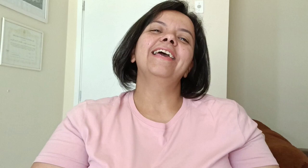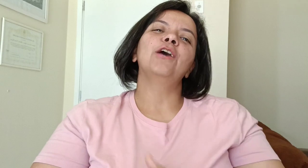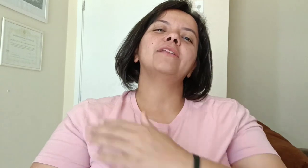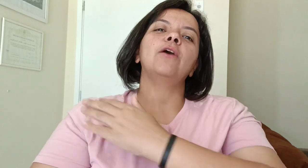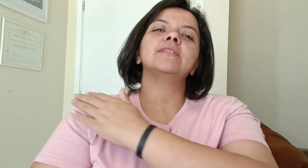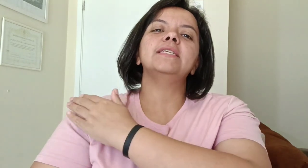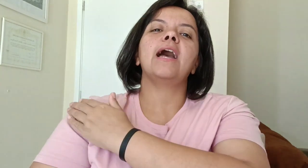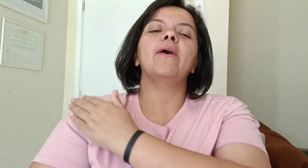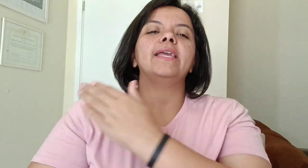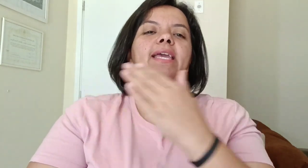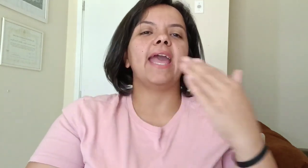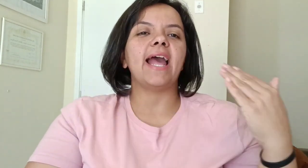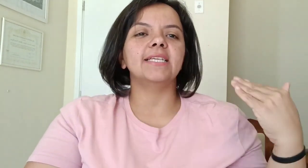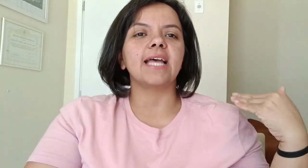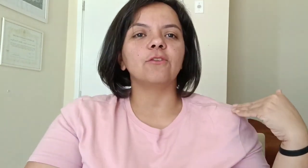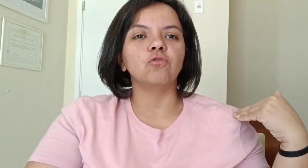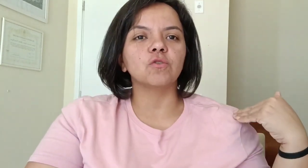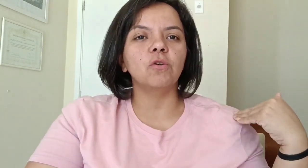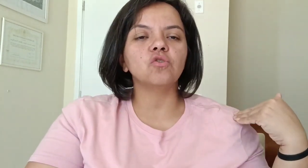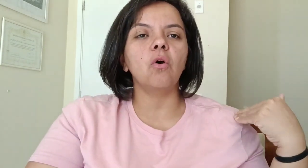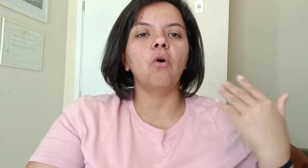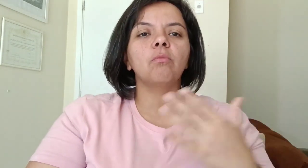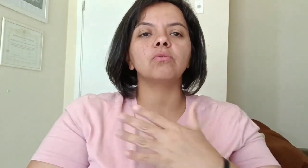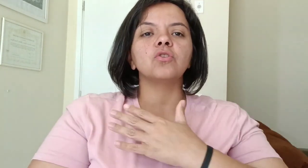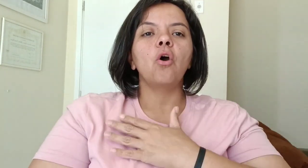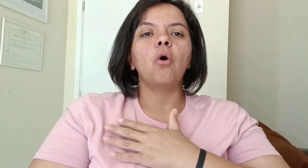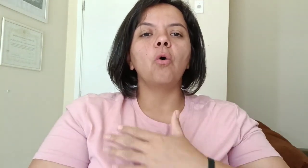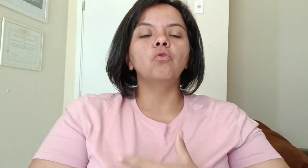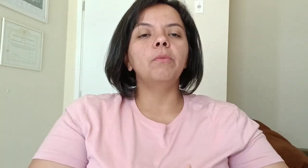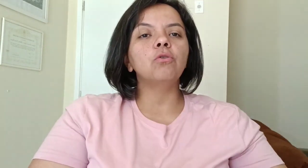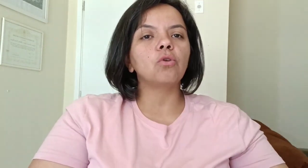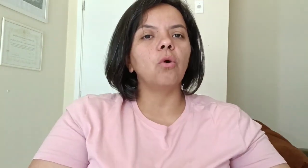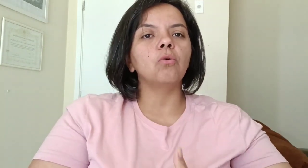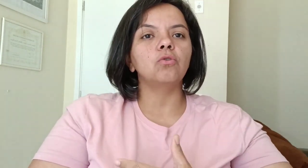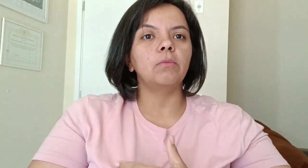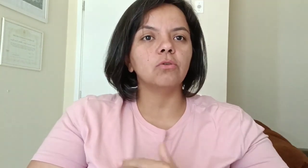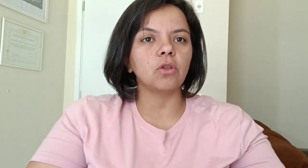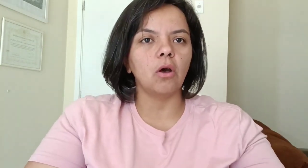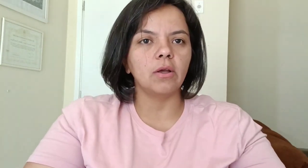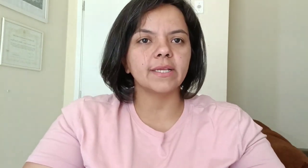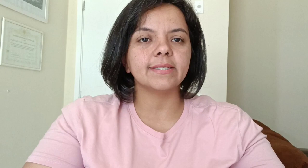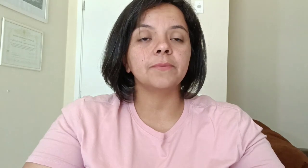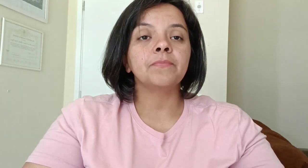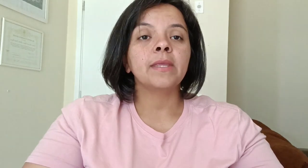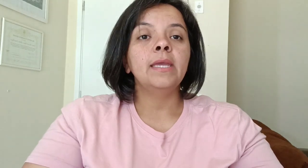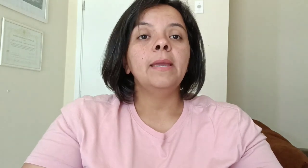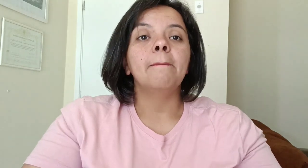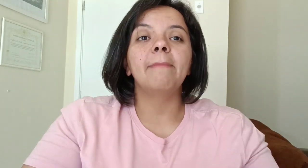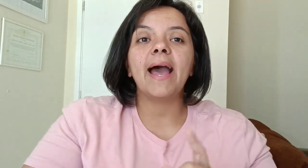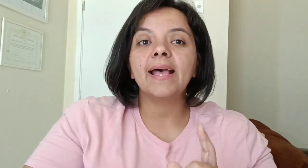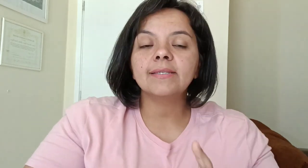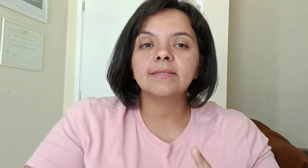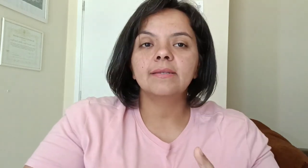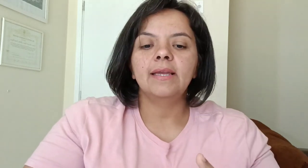Eu tenho um sinal aqui que é realizado nos meus ombros, ou no meu tronco, no meu tórax. Mas